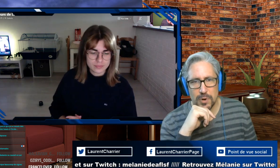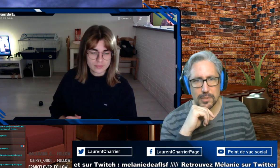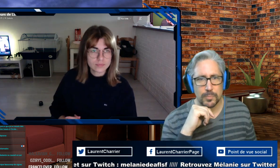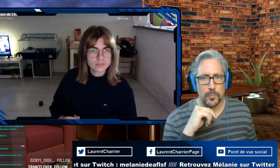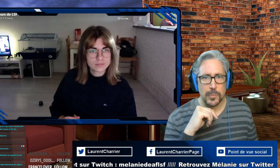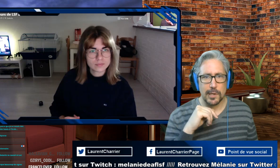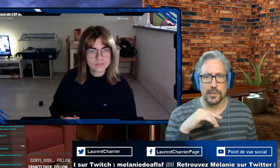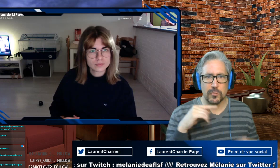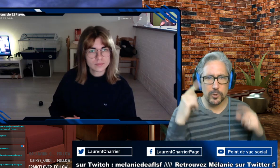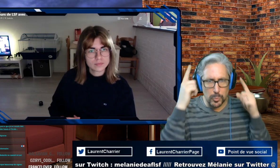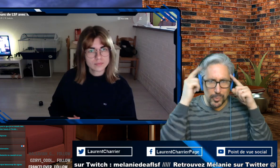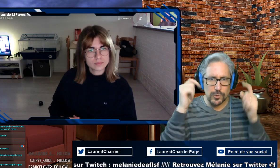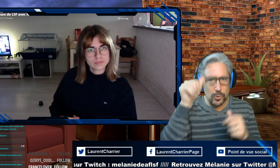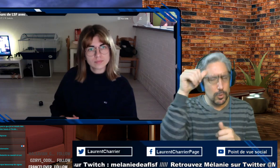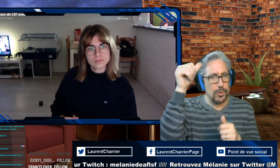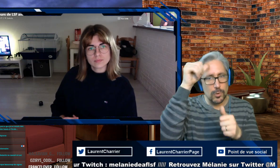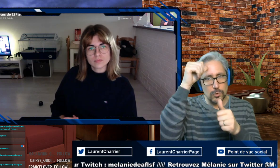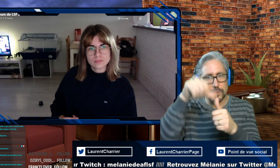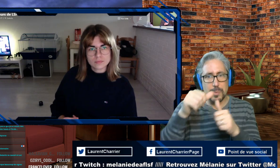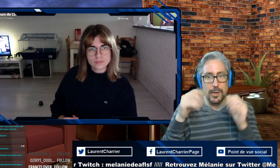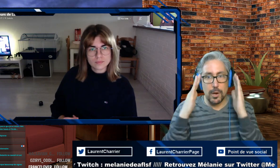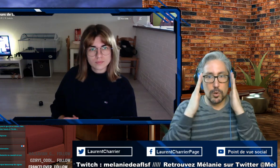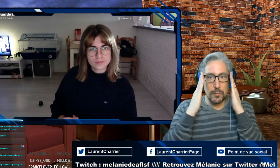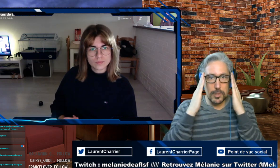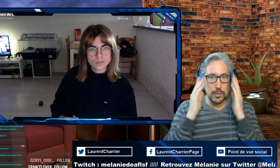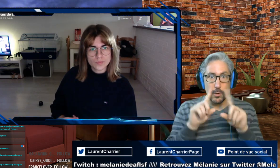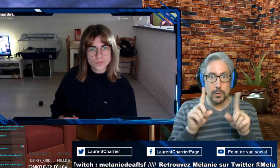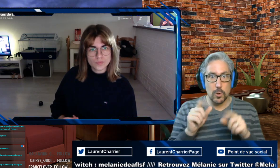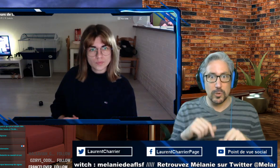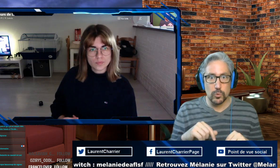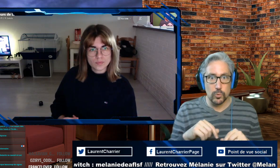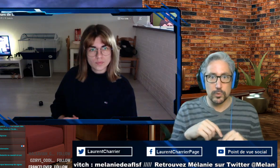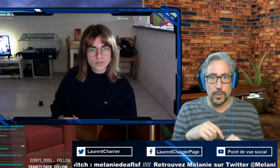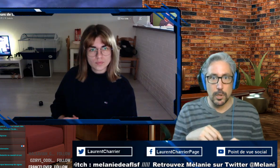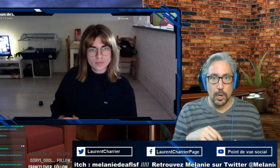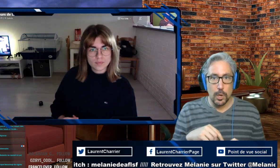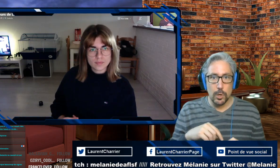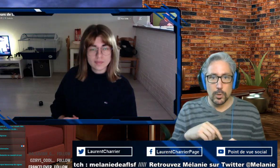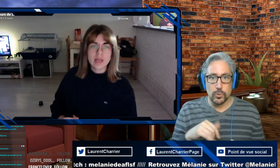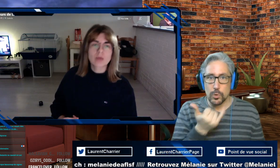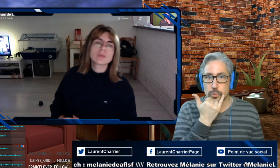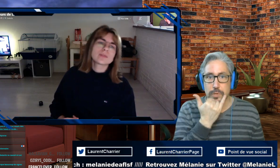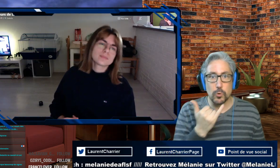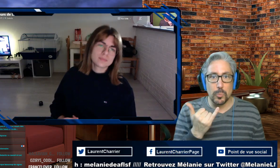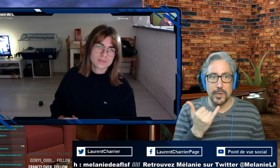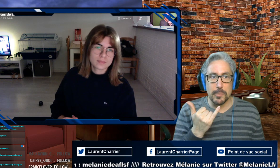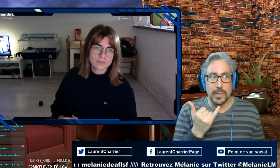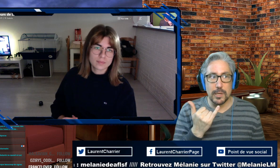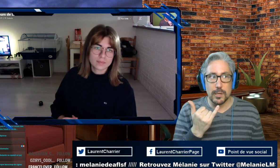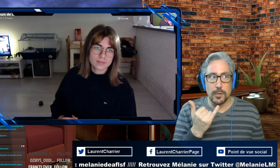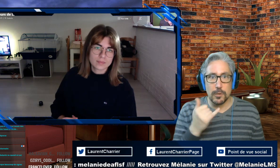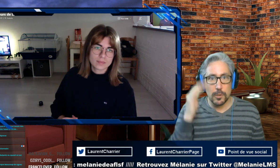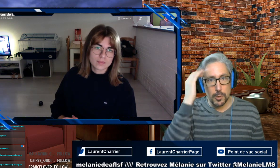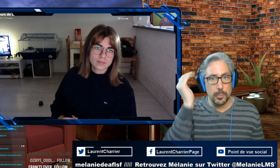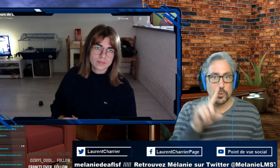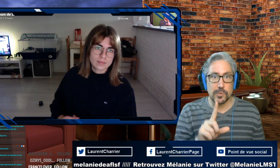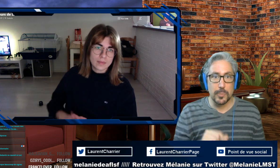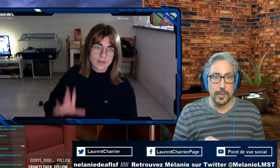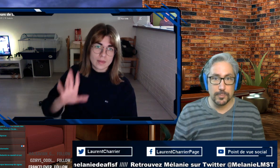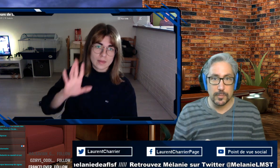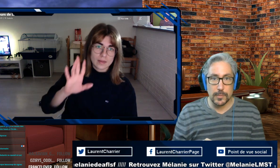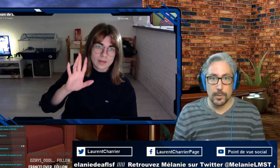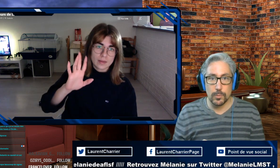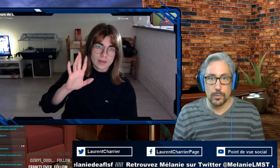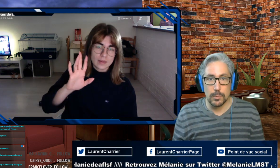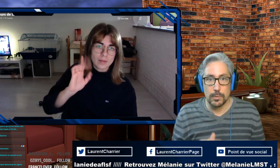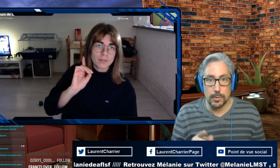que des fois tu penses que tu te rappelles, alors qu'en fait, non, pas du tout. Tu t'es trompé, mais tu le sais pas.